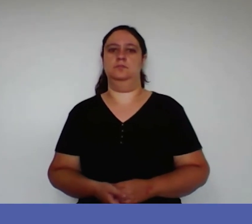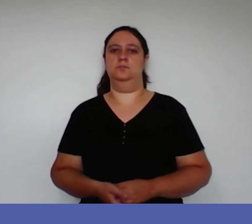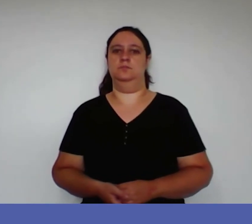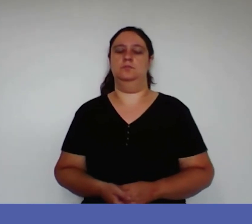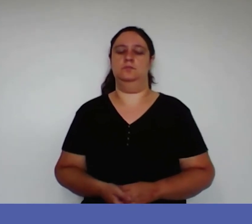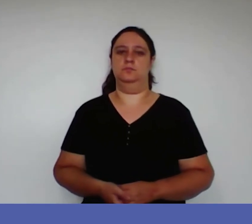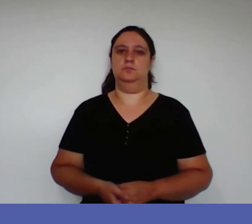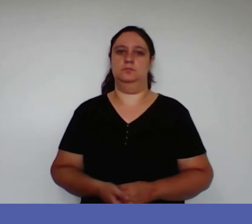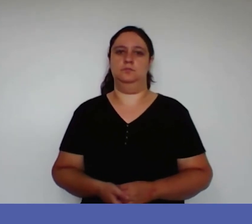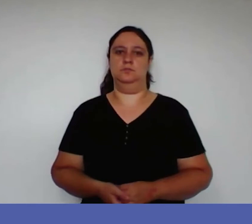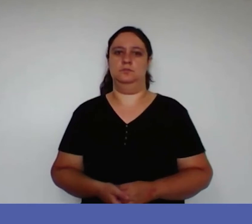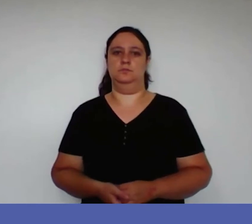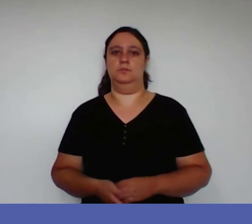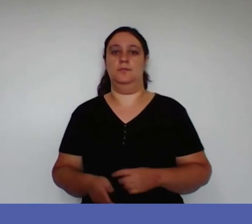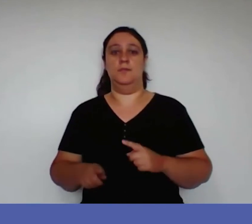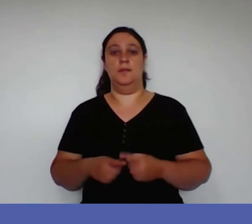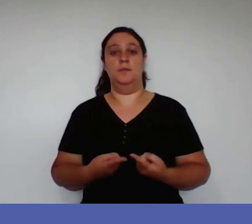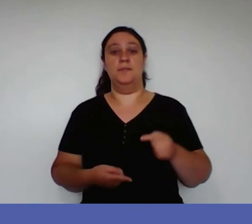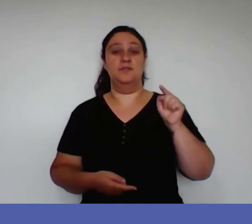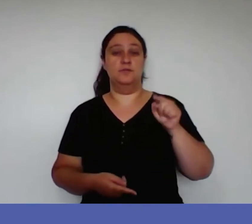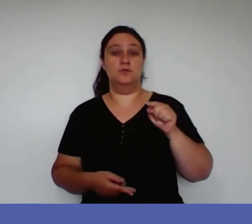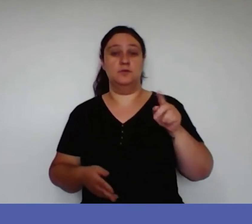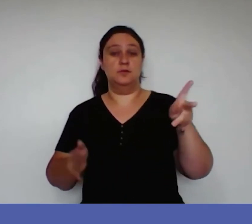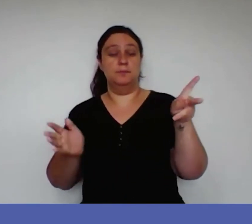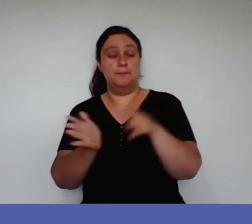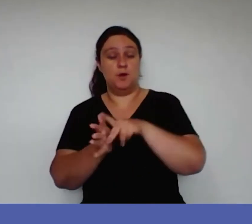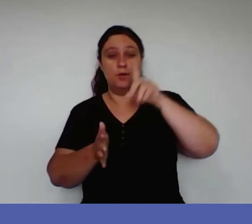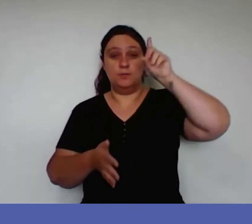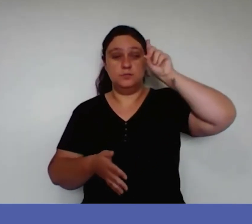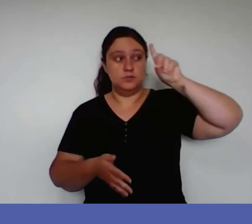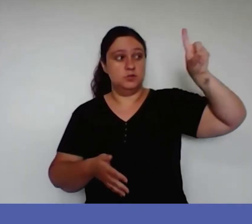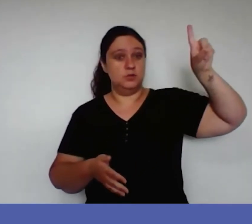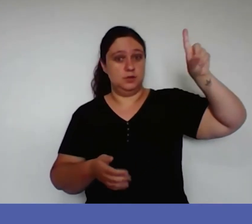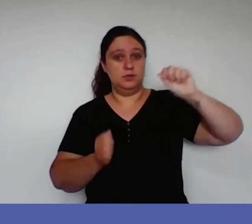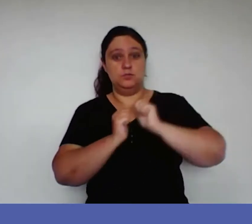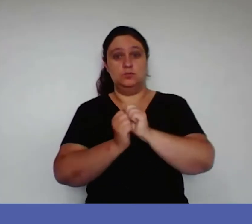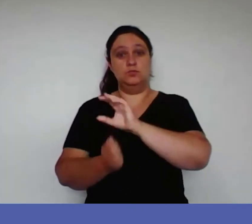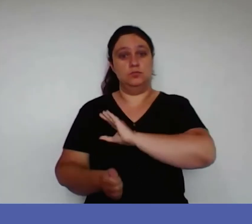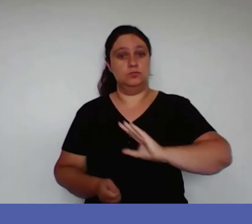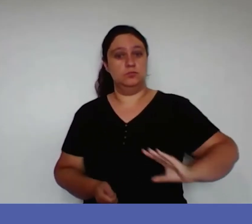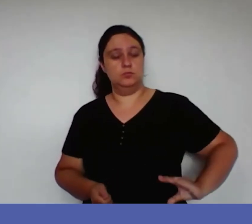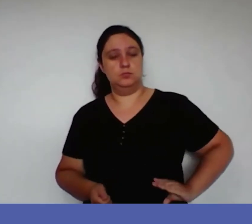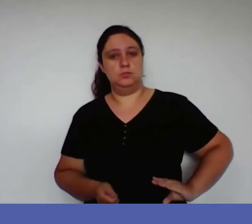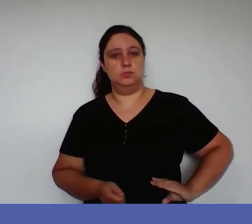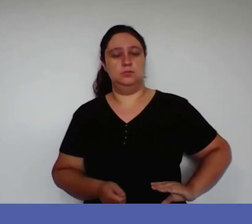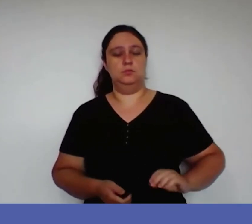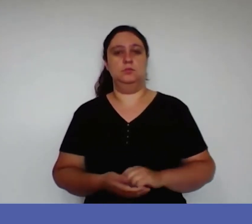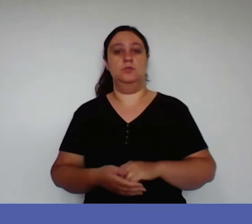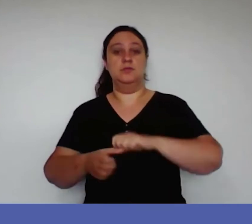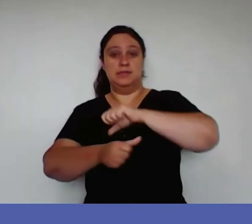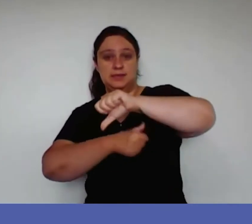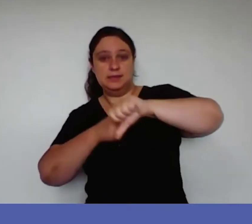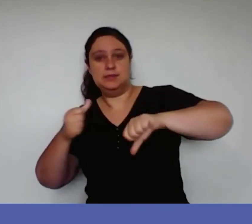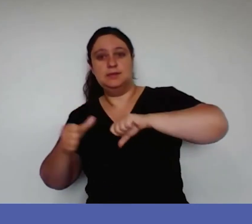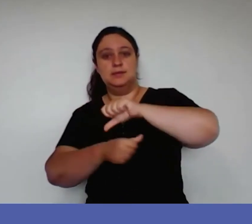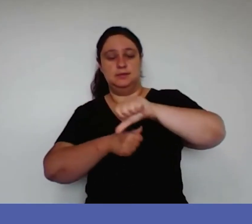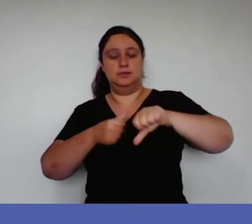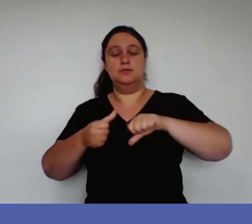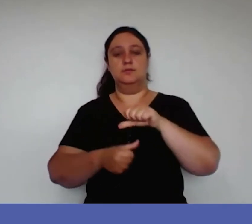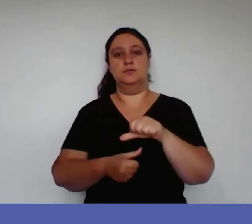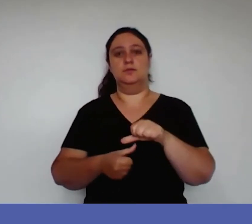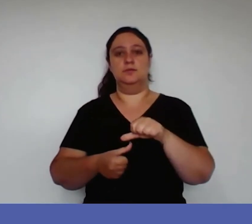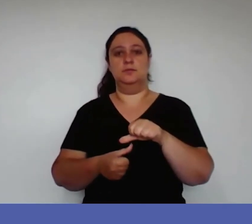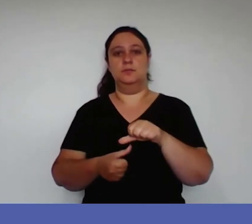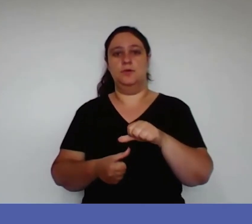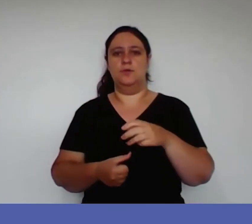mas vós sois dele em Cristo Jesus, o qual se vos tornou da parte de Deus